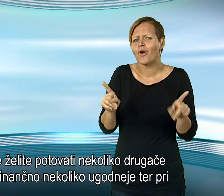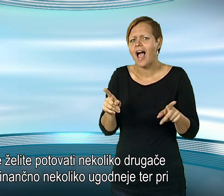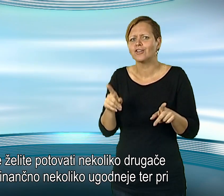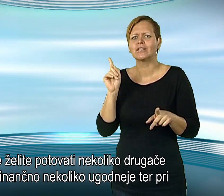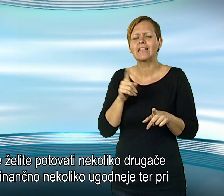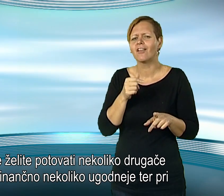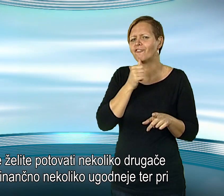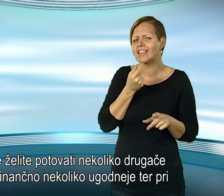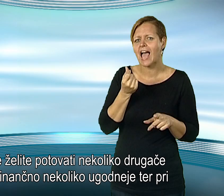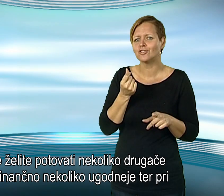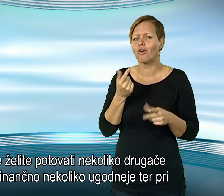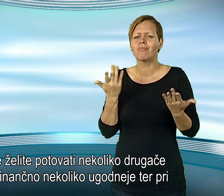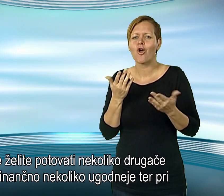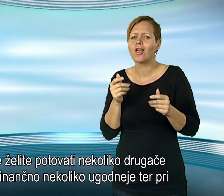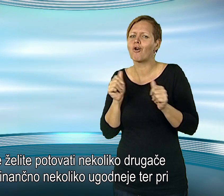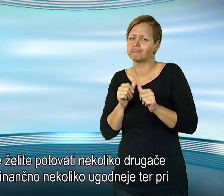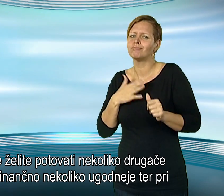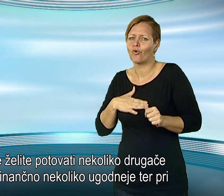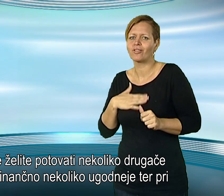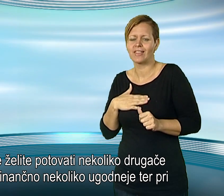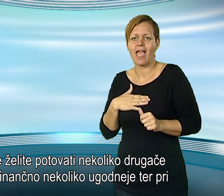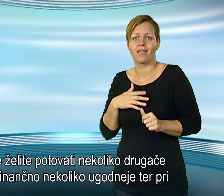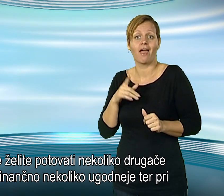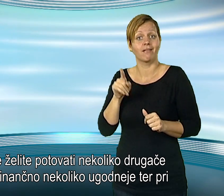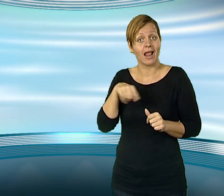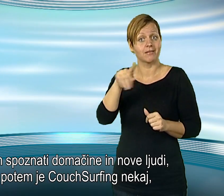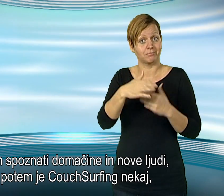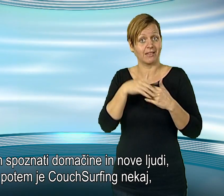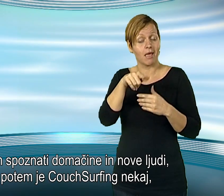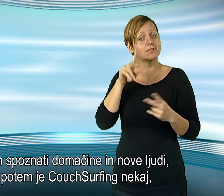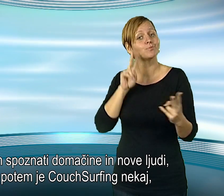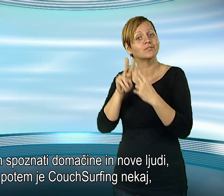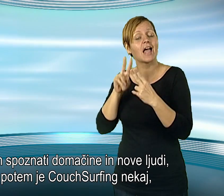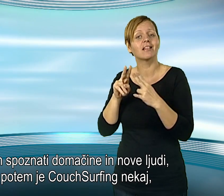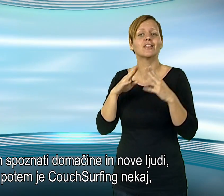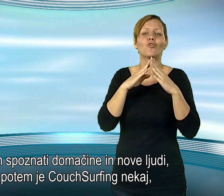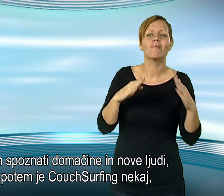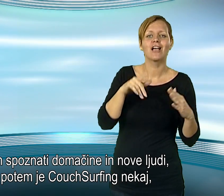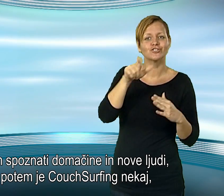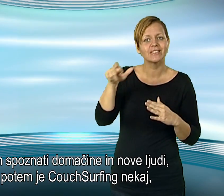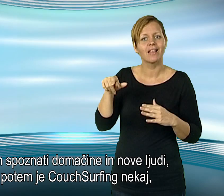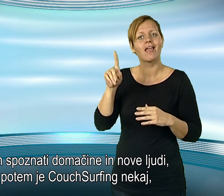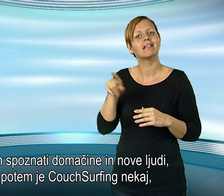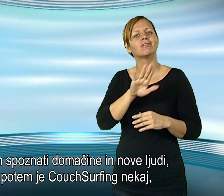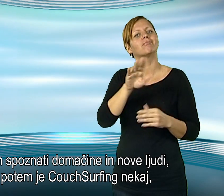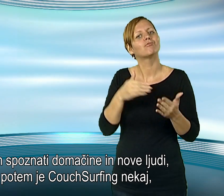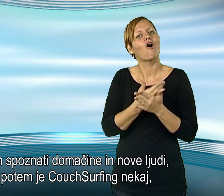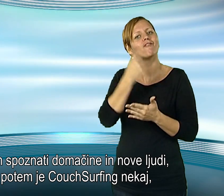in finančno nekoliko ugodneje, ter pri tem spoznati domačine in nove ljudi, potem je